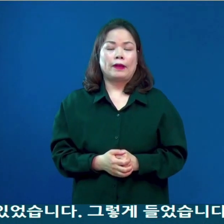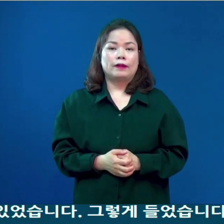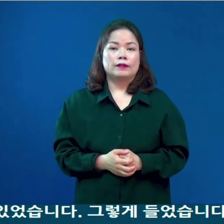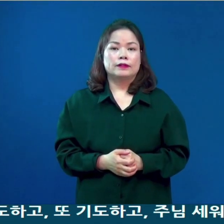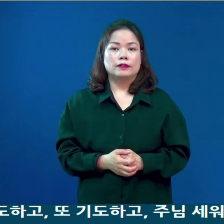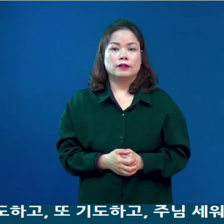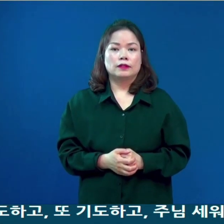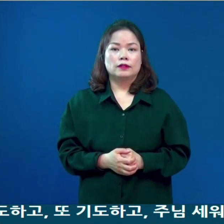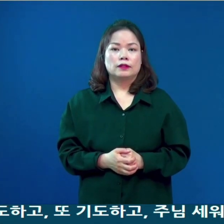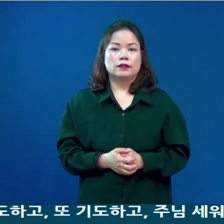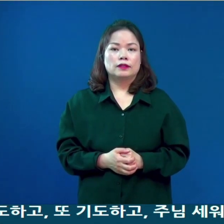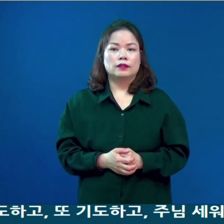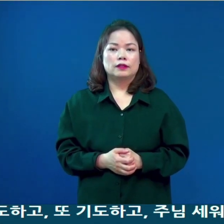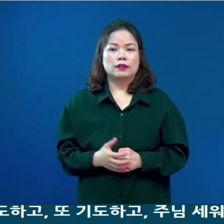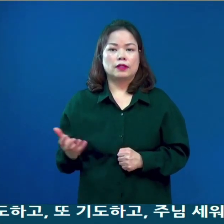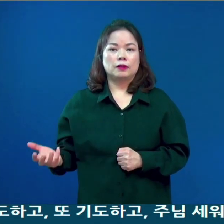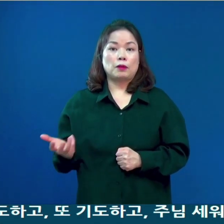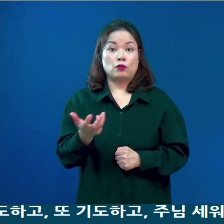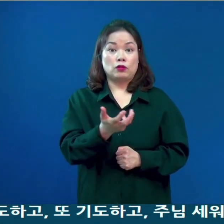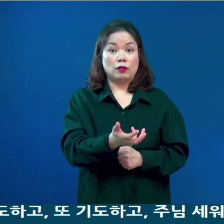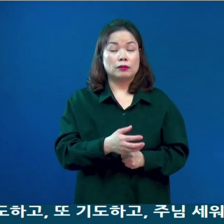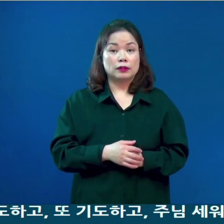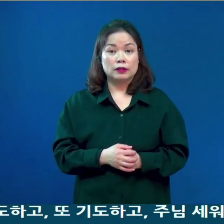이제 바톤을 넘길 때가 되었습니다.